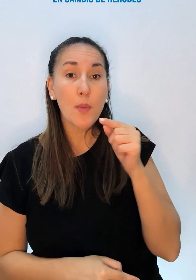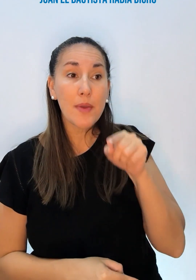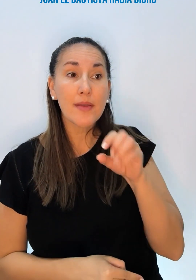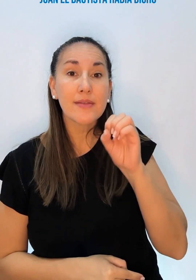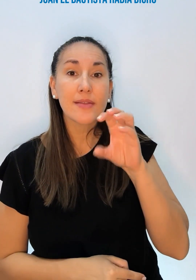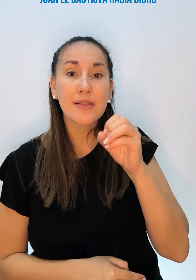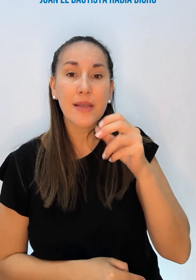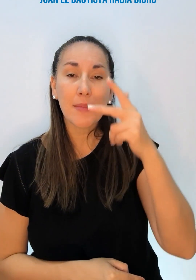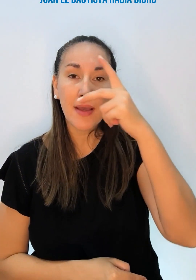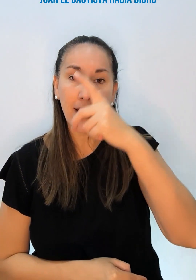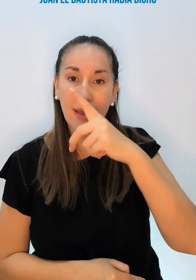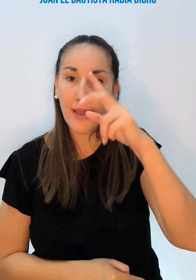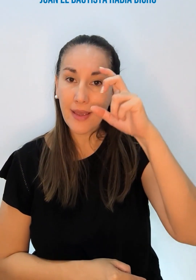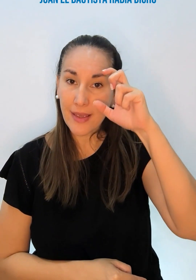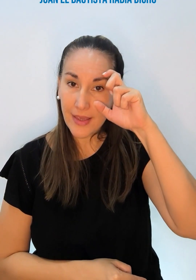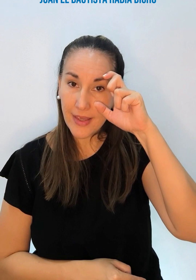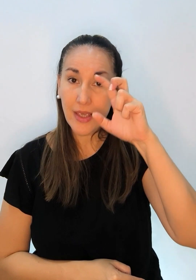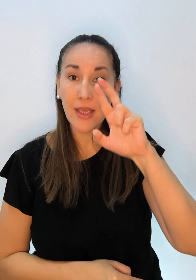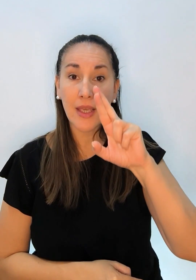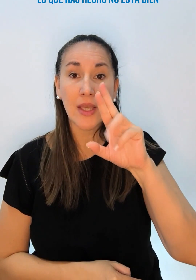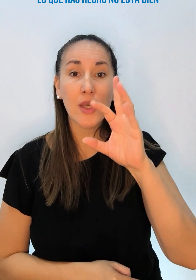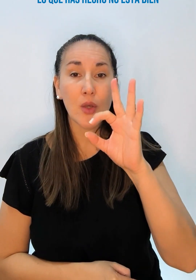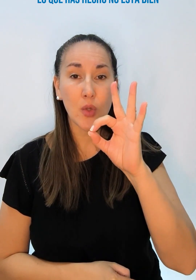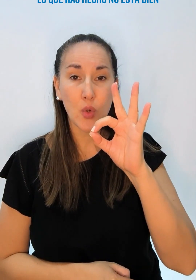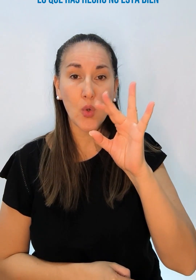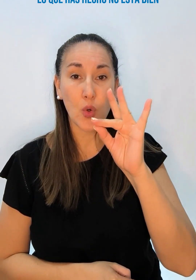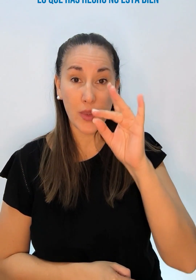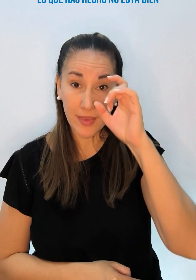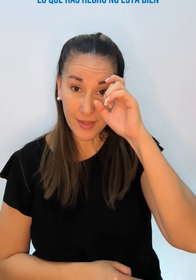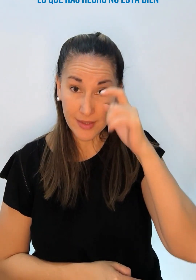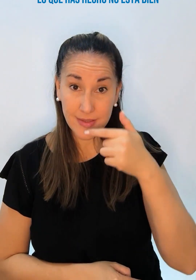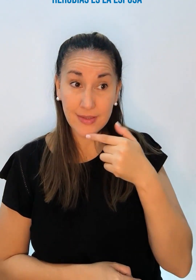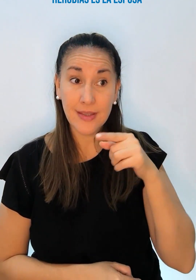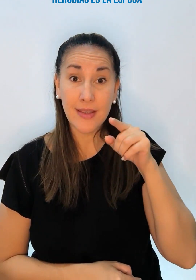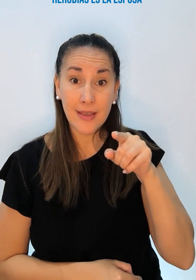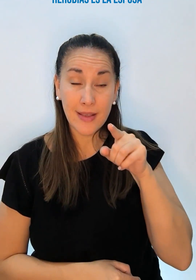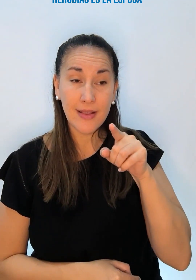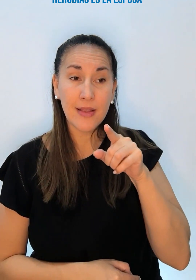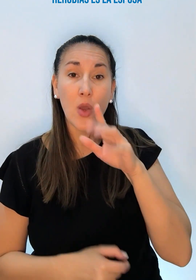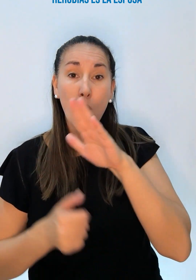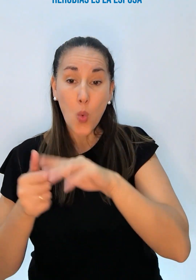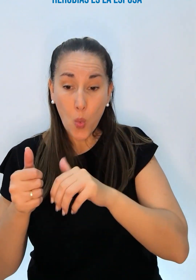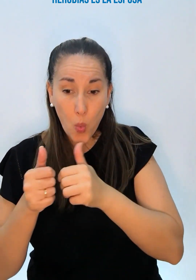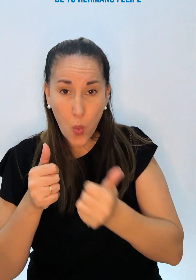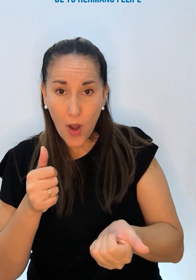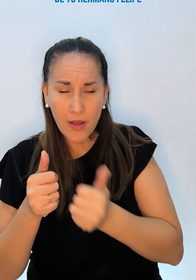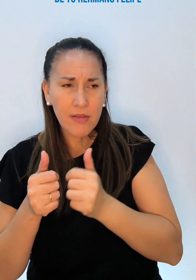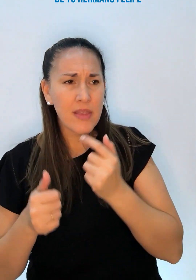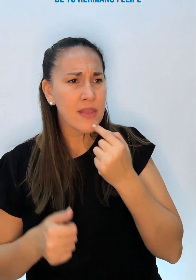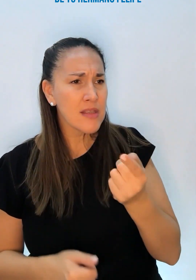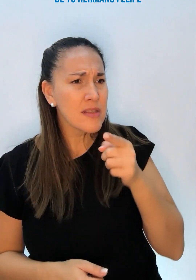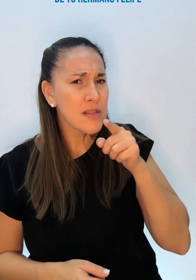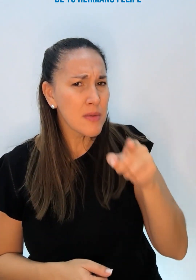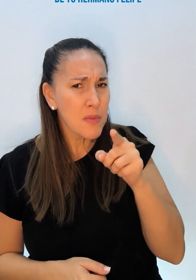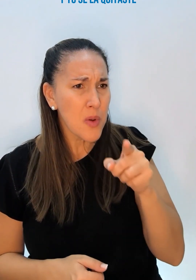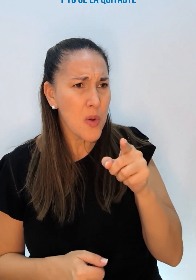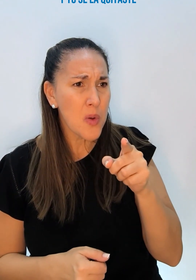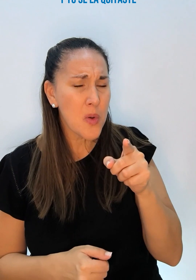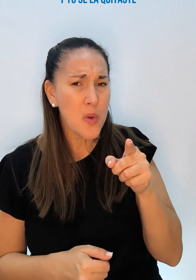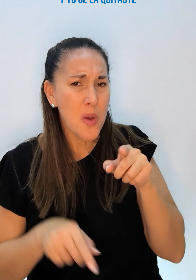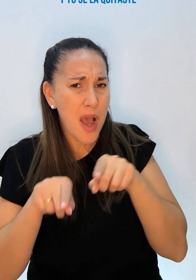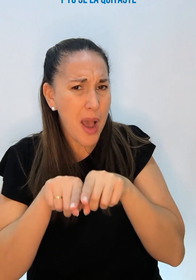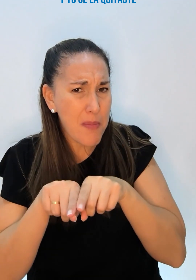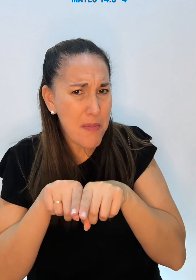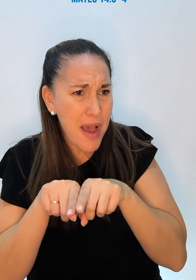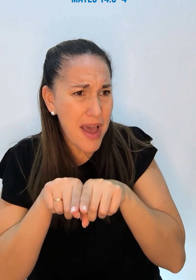de Herodes, Juan el Bautista había dicho: lo que has hecho no está bien. Herodías es la esposa de tu hermano Felipe y